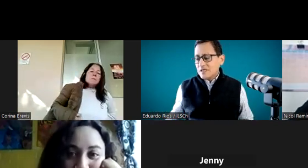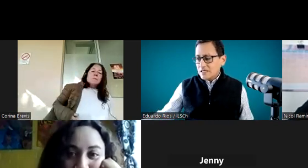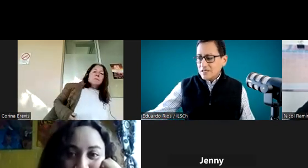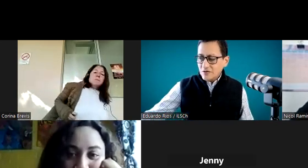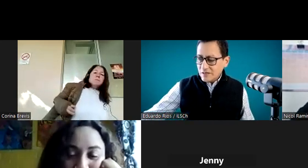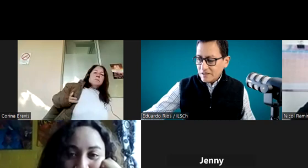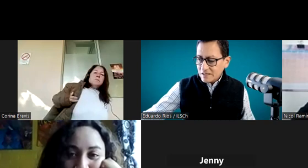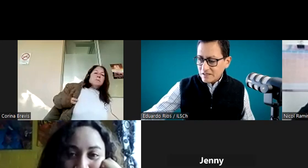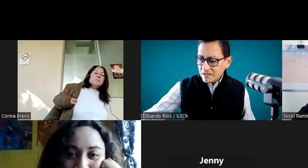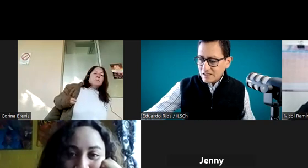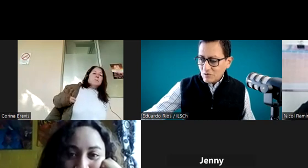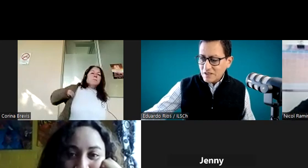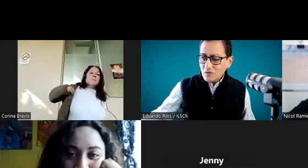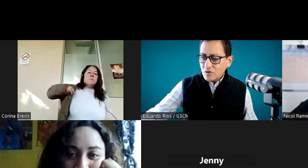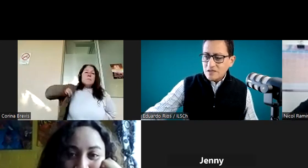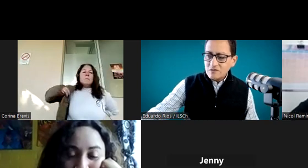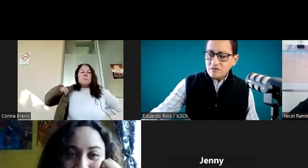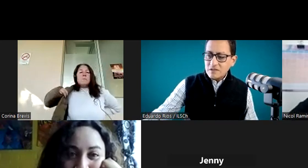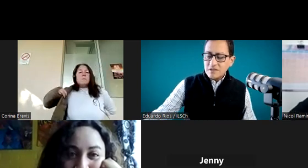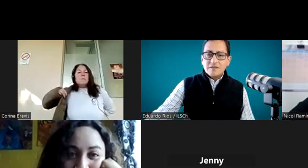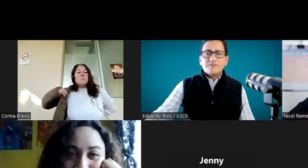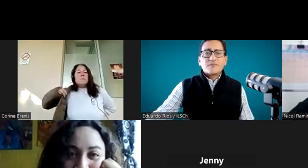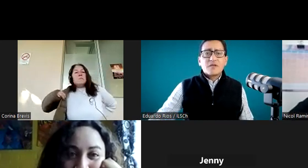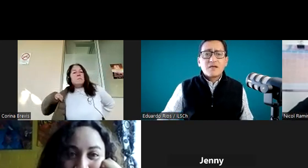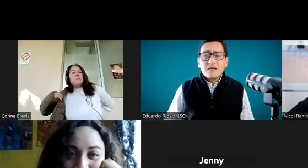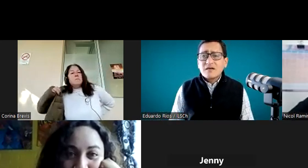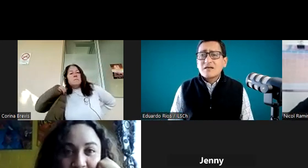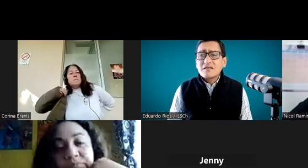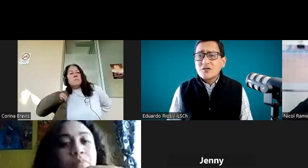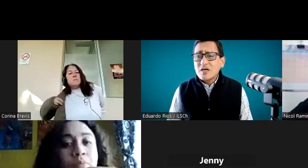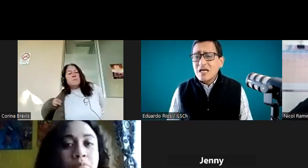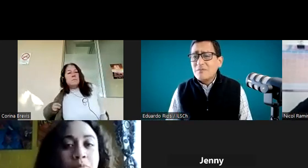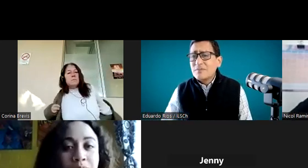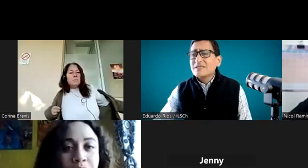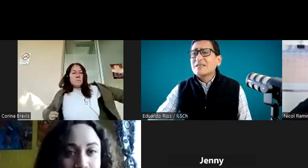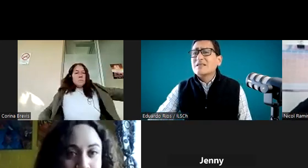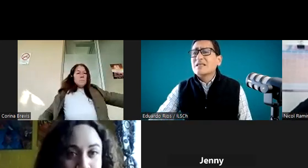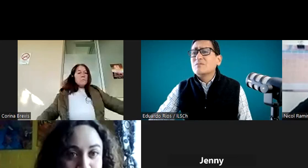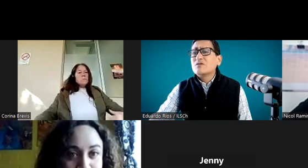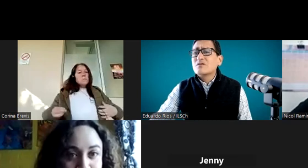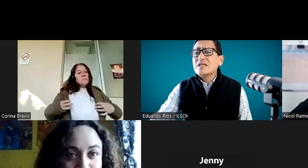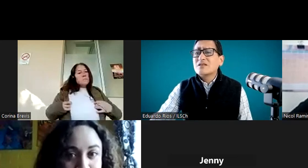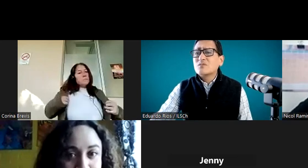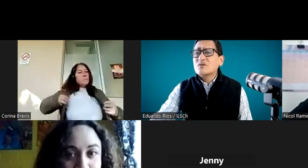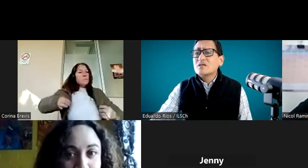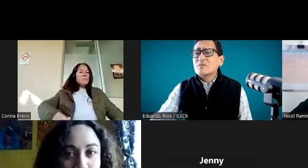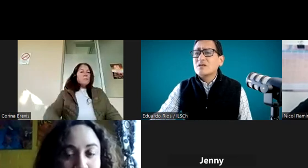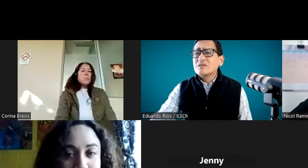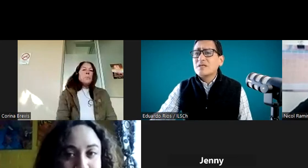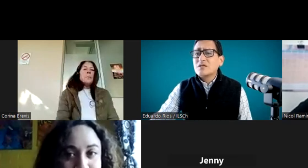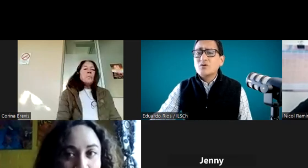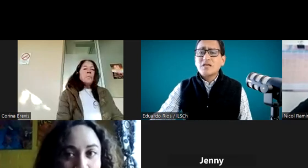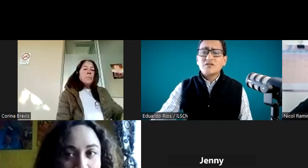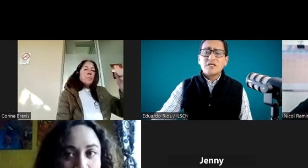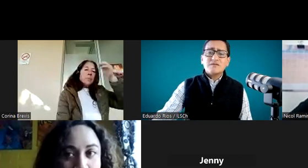Ahora, quiero que me cuenten un poquito de todas las presentes.